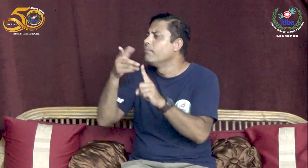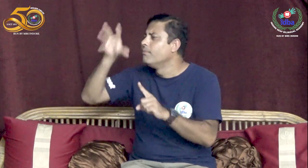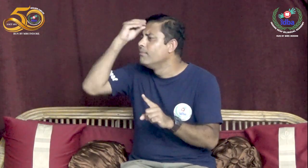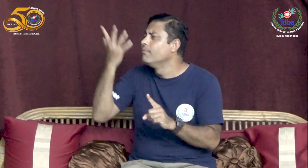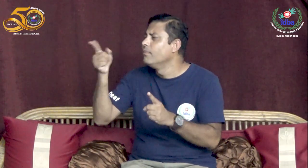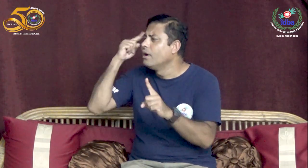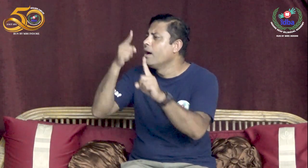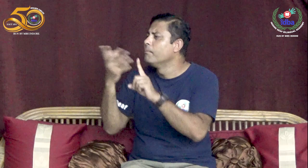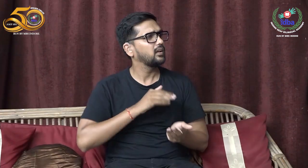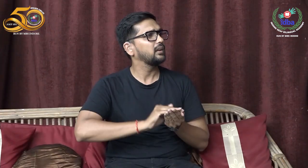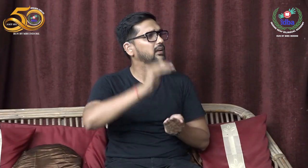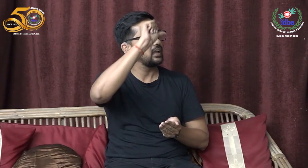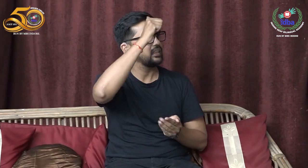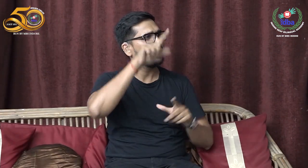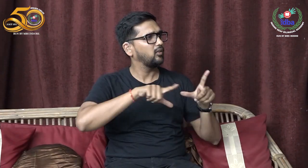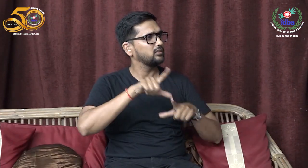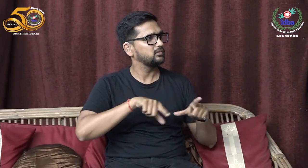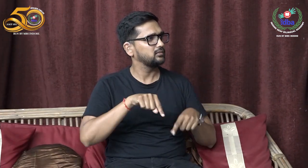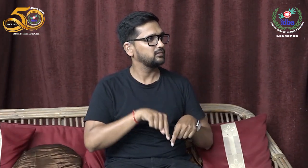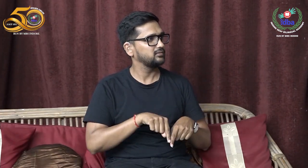बी कॉम किया, तो आपका एम क्या है?